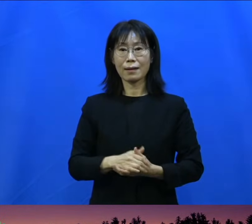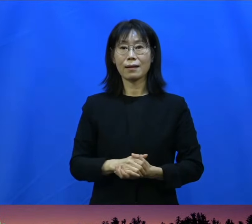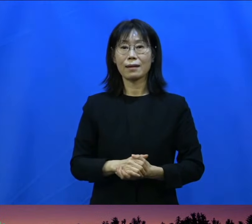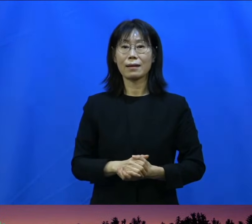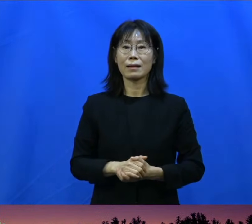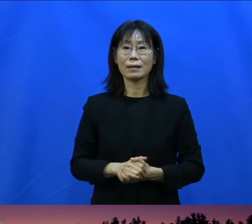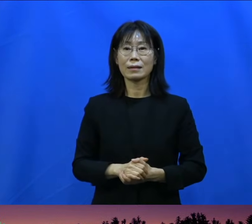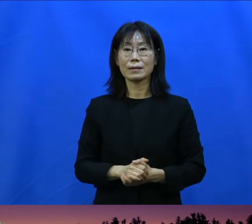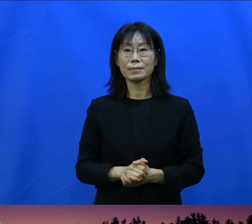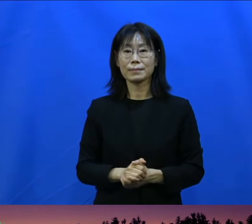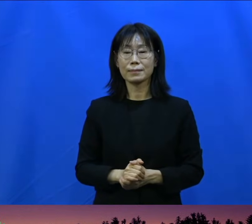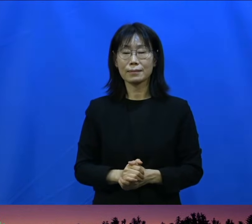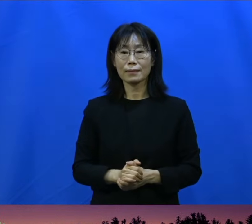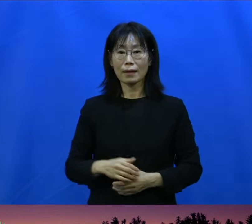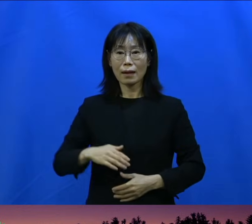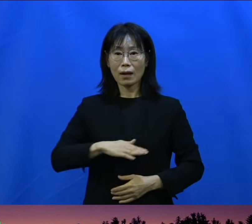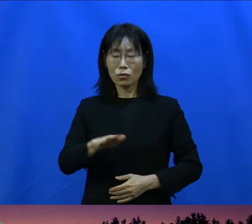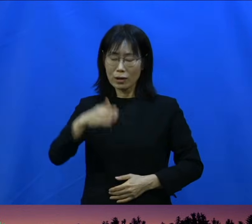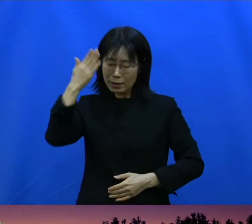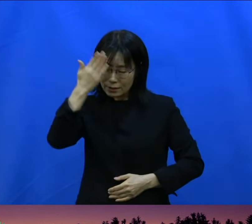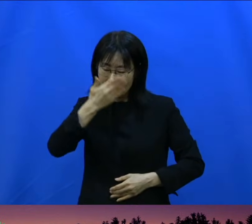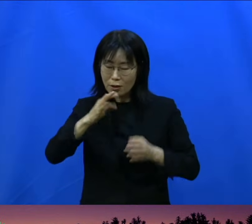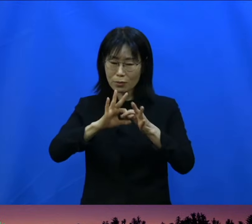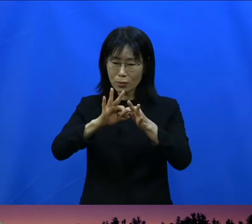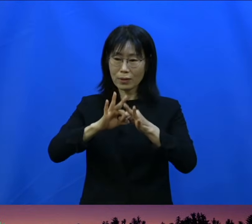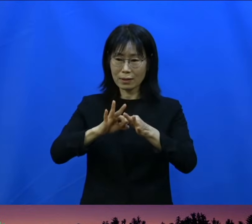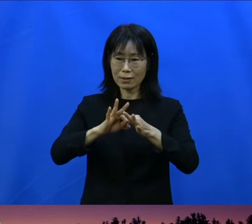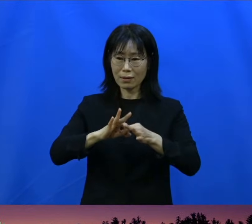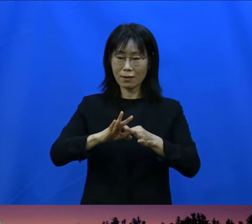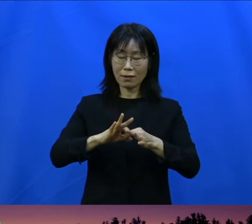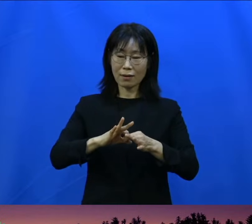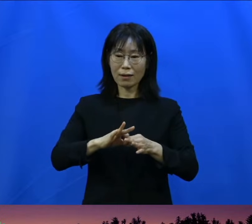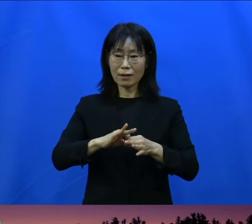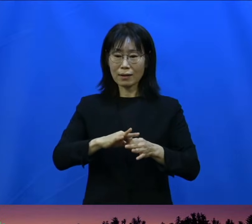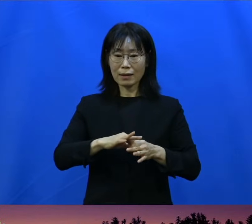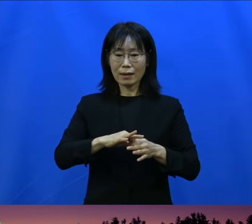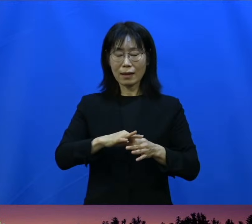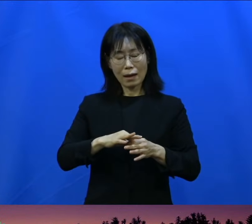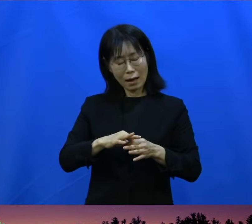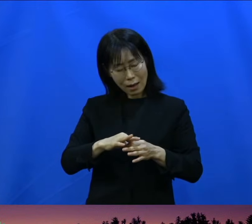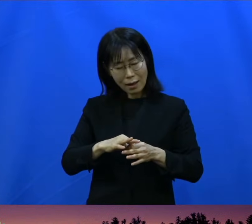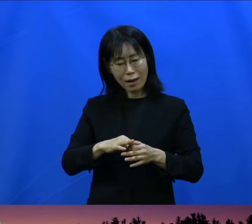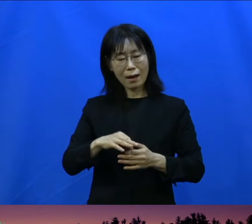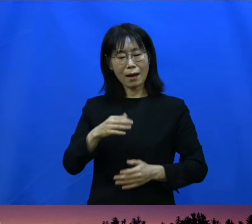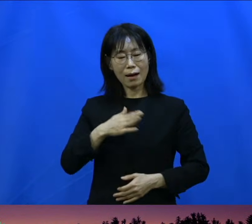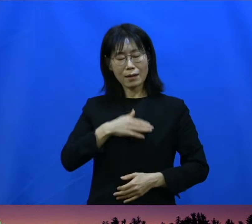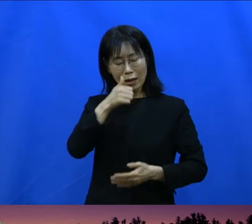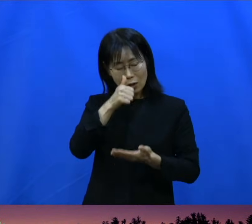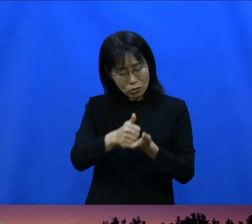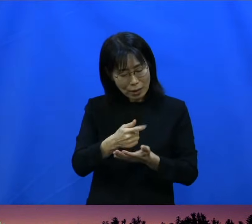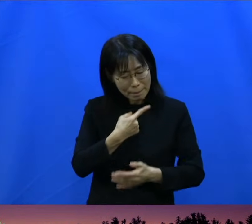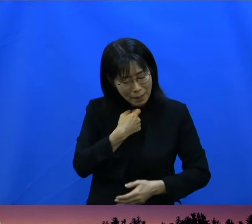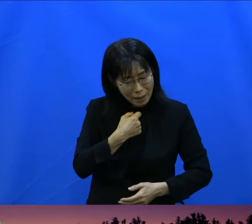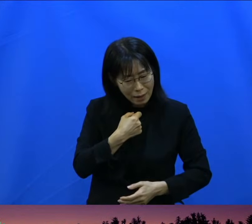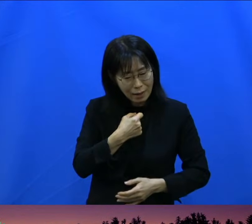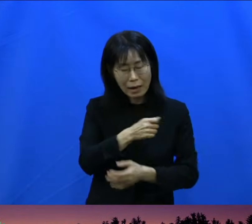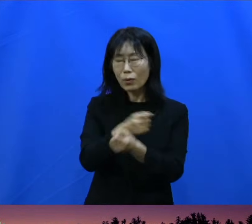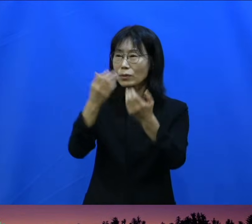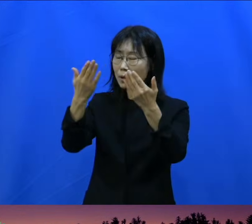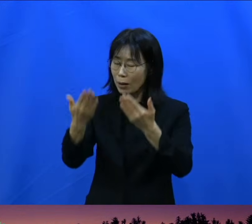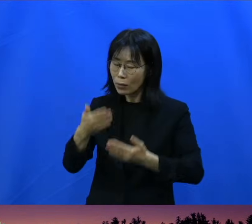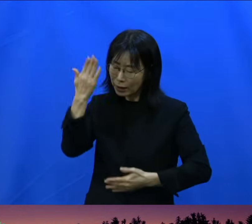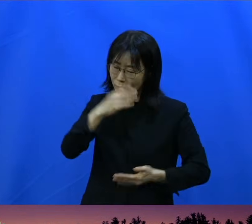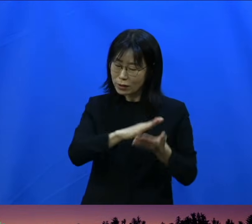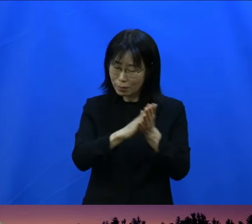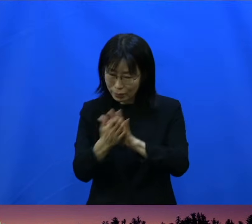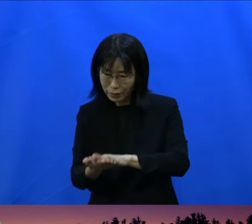그 정결하게 함으로 인하여 우리의 삶에 끊임없이 죄를 해독시키는 작업이 필요한 거예요. 왜냐하면